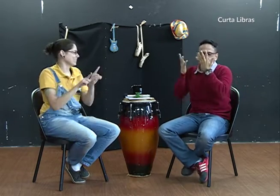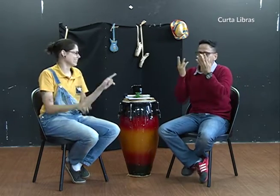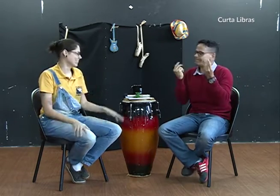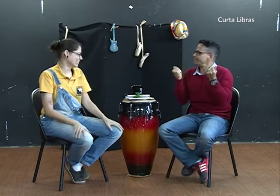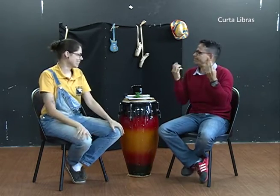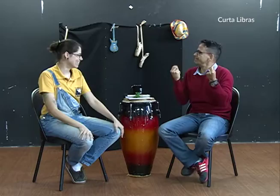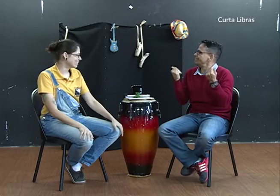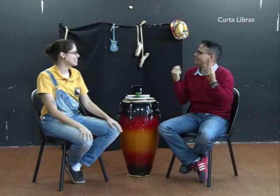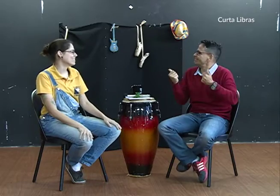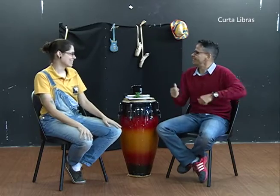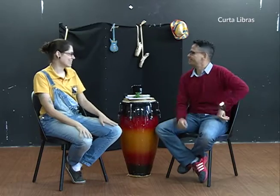Ok.